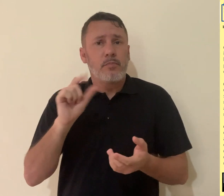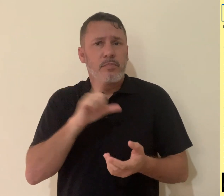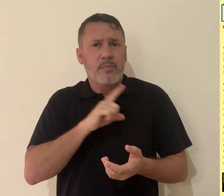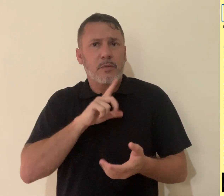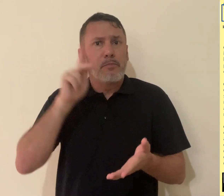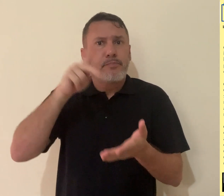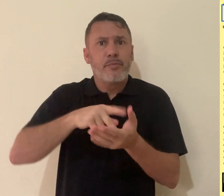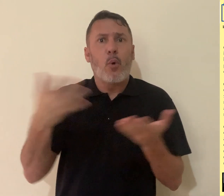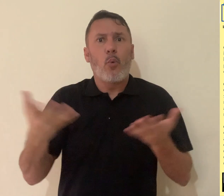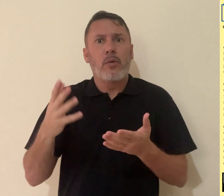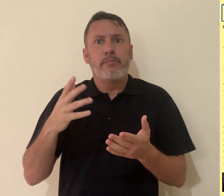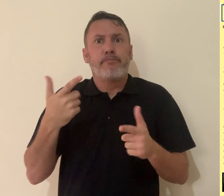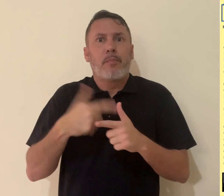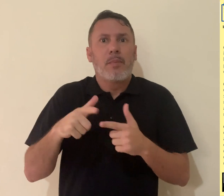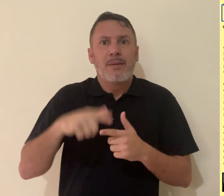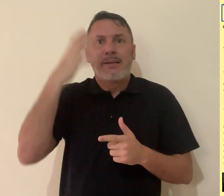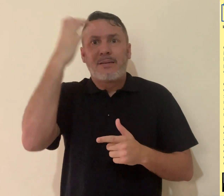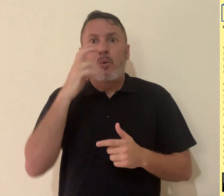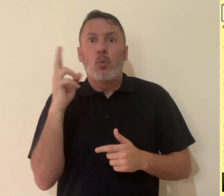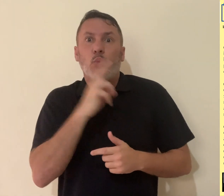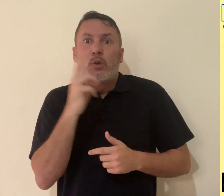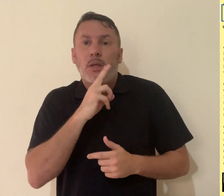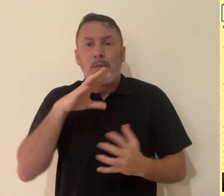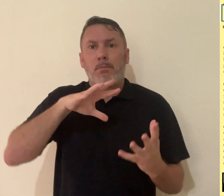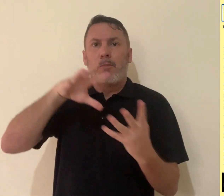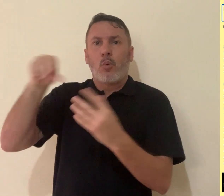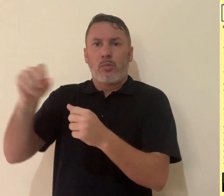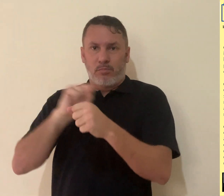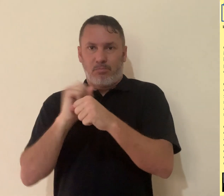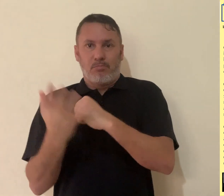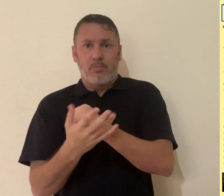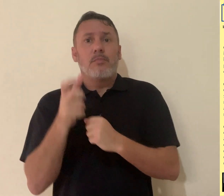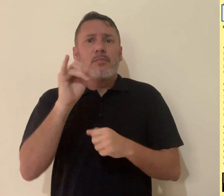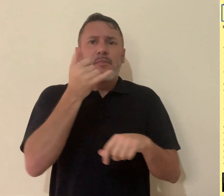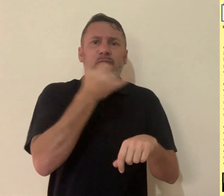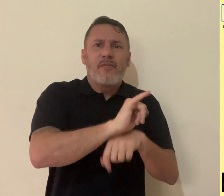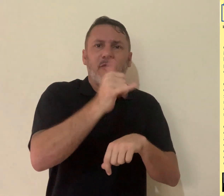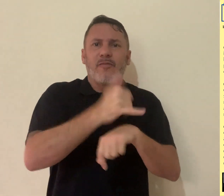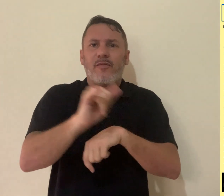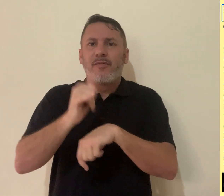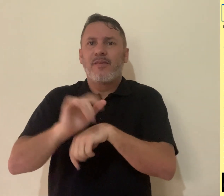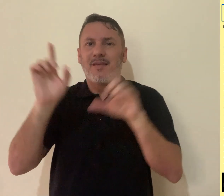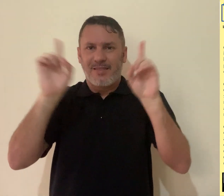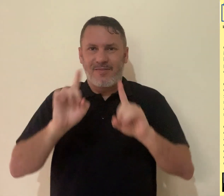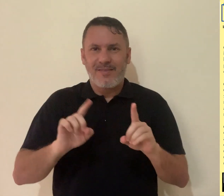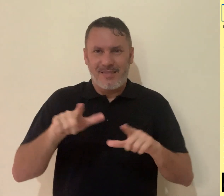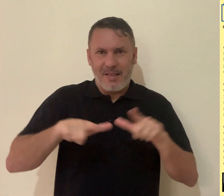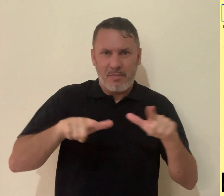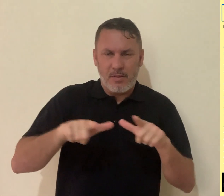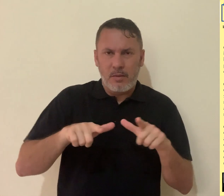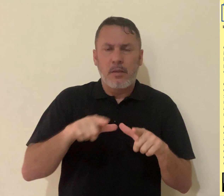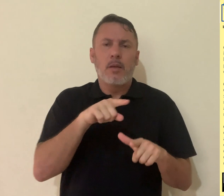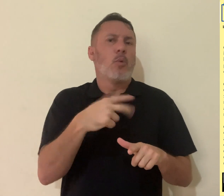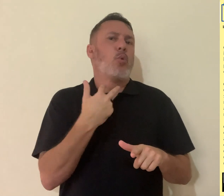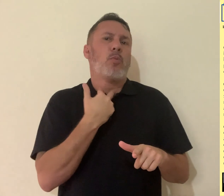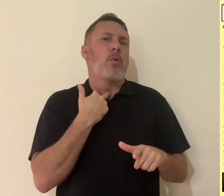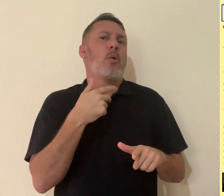é garantir considerando a situação excepcional de emergência sanitária que as ausências ao trabalho